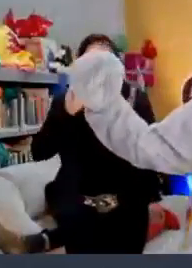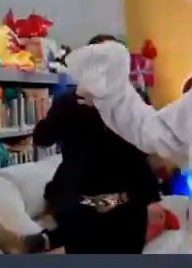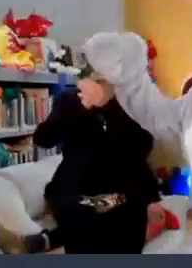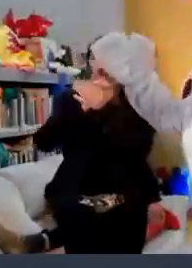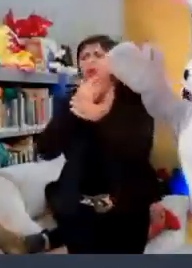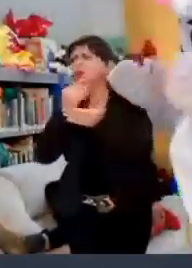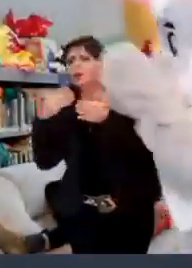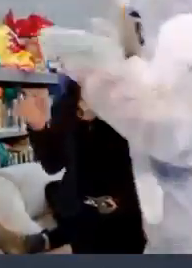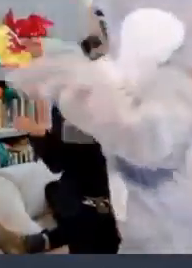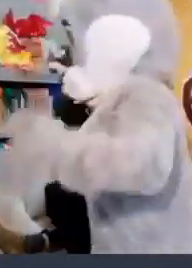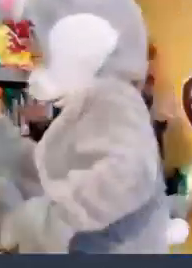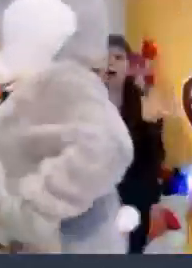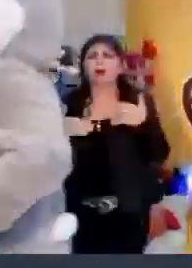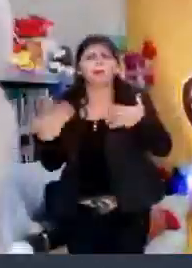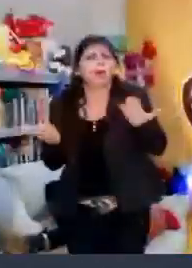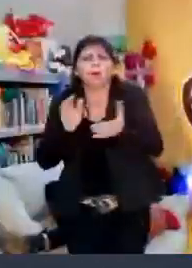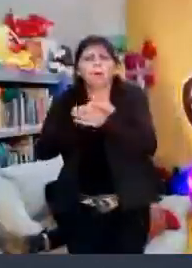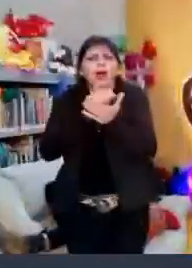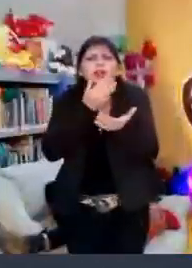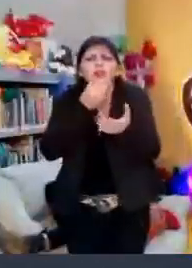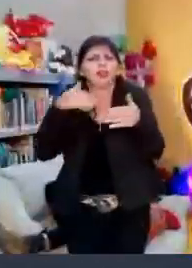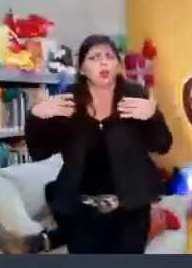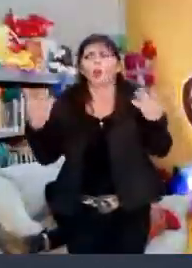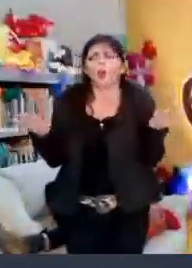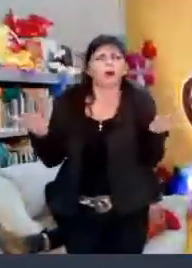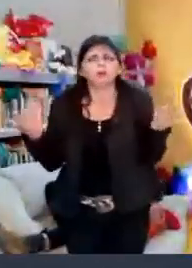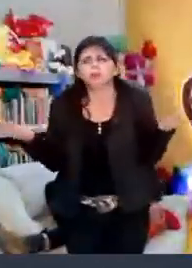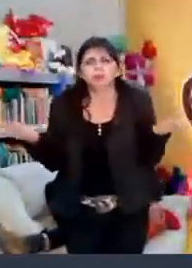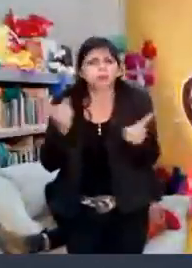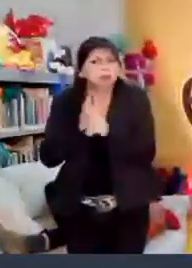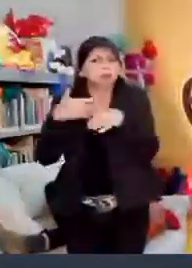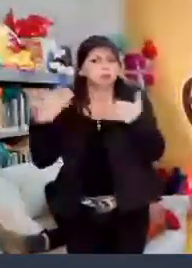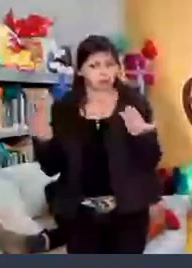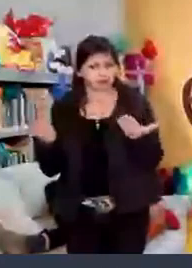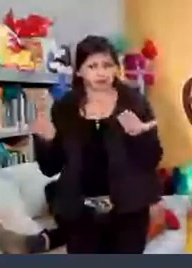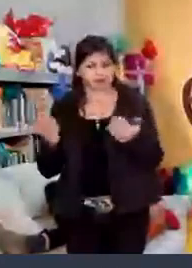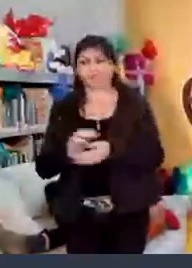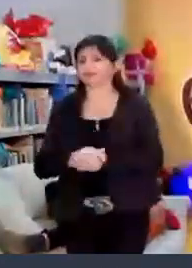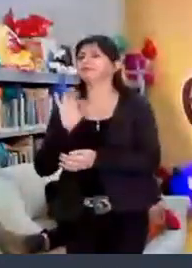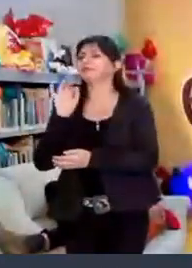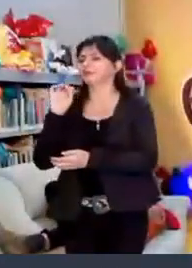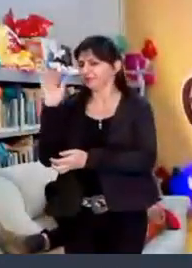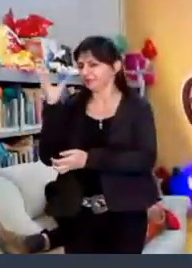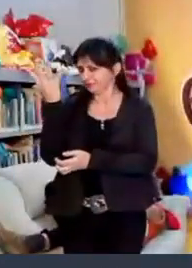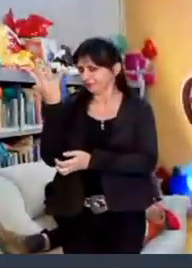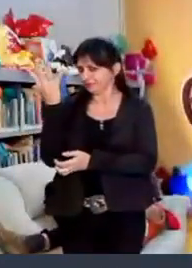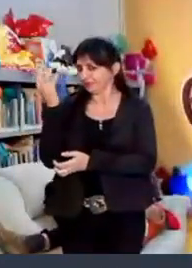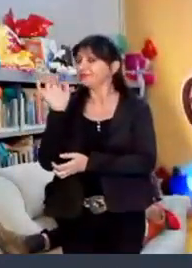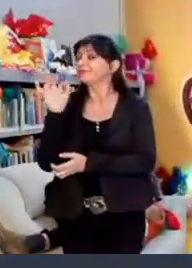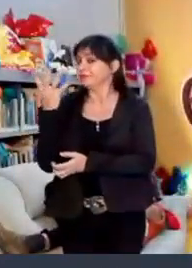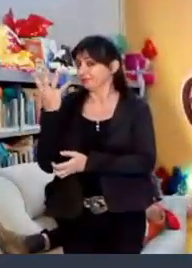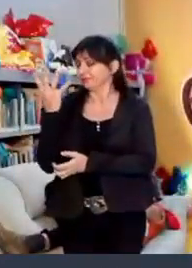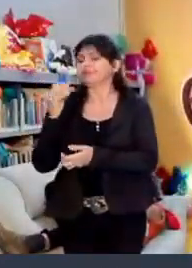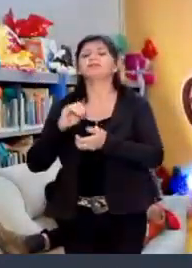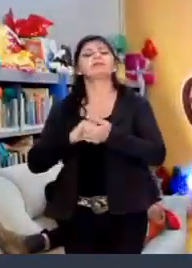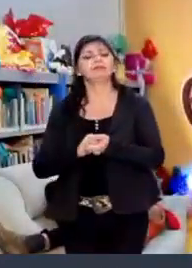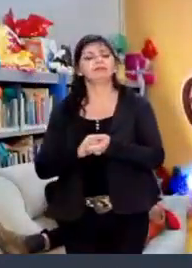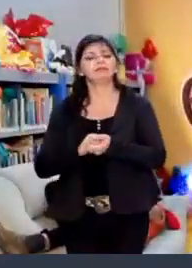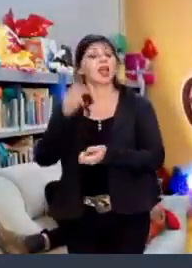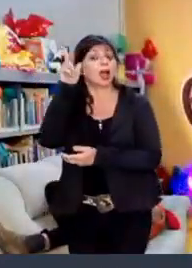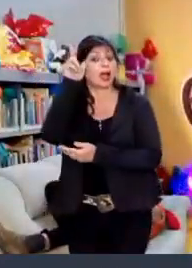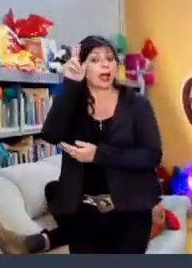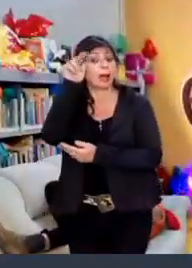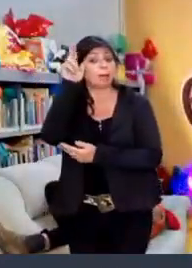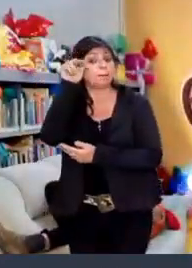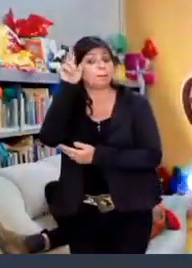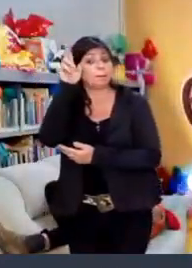aí? Não, meu marido. O que acontece, pessoal? A Páscoa